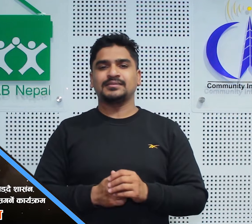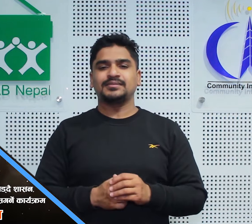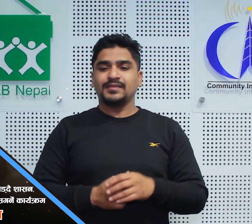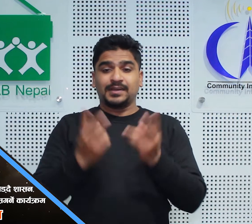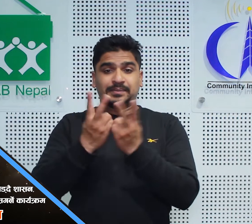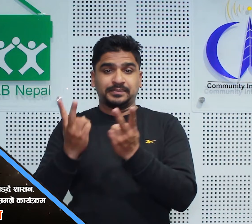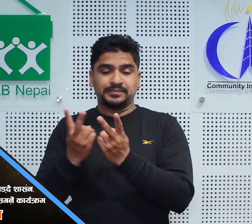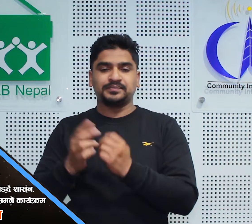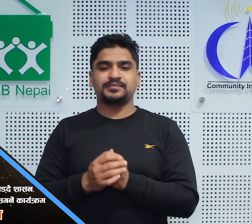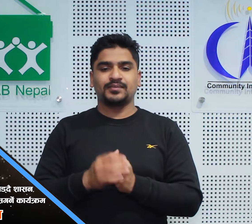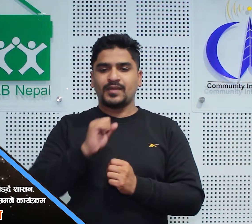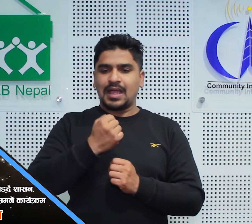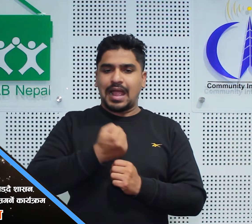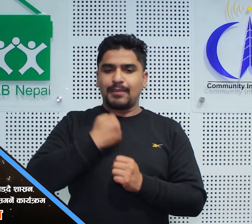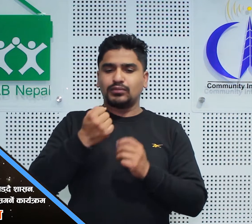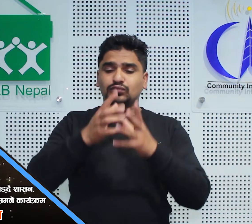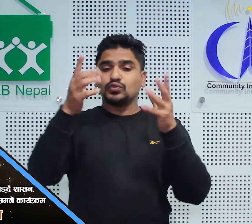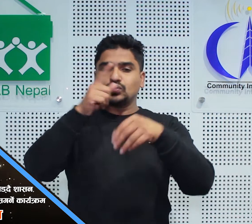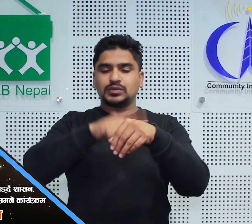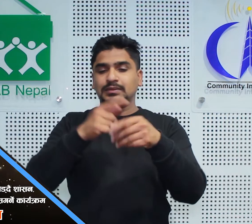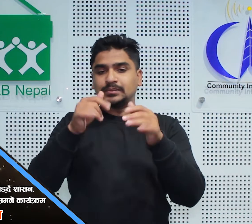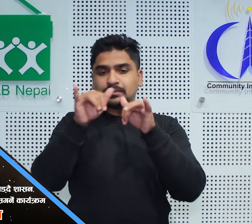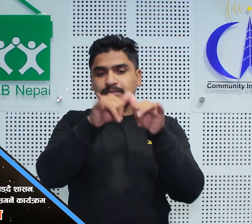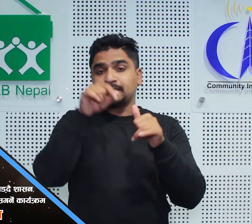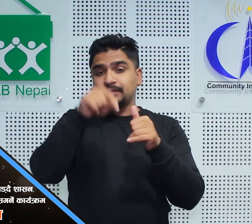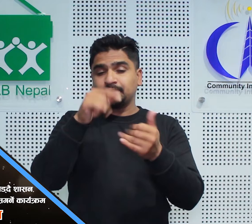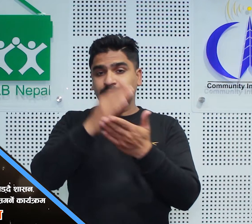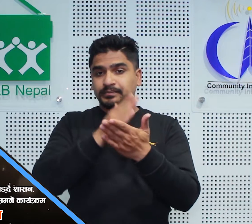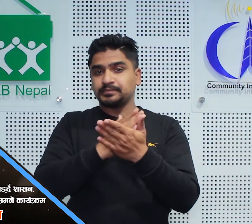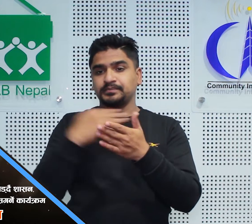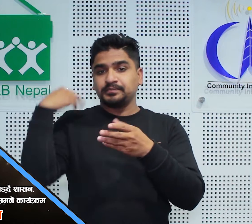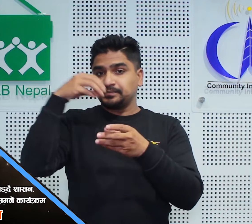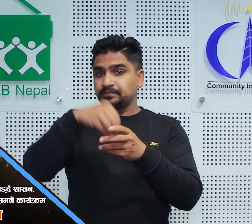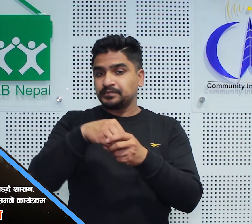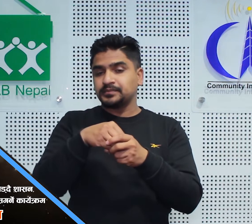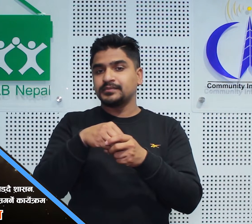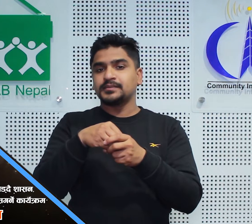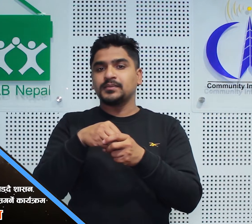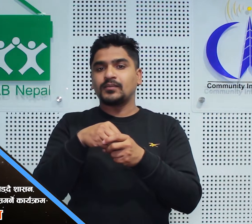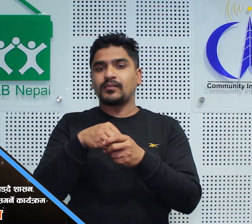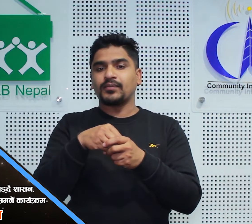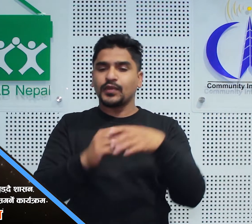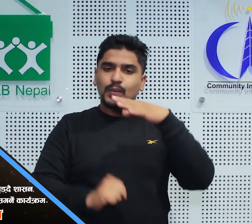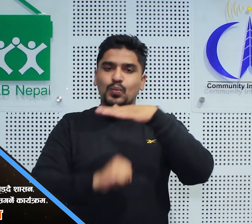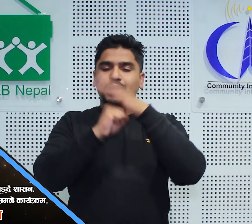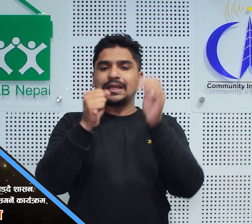त्यस्तै आफ्नो अमूल्य समय निकालेर आजको हाम्रो कार्यक्रममा उपस्थित भइदिनु भएका मुख्यमन्त्री